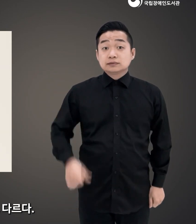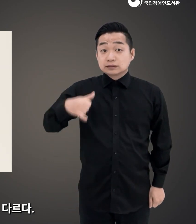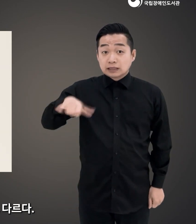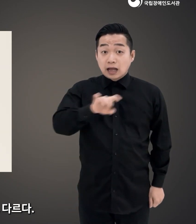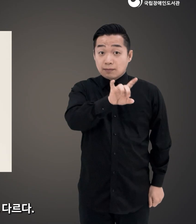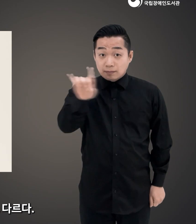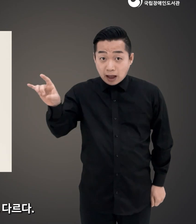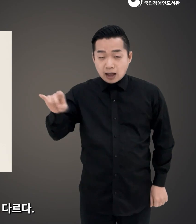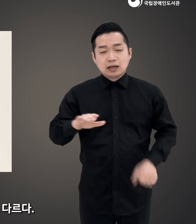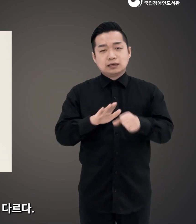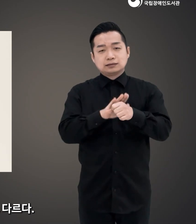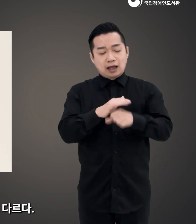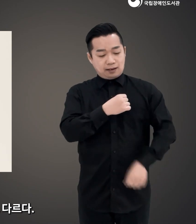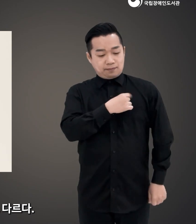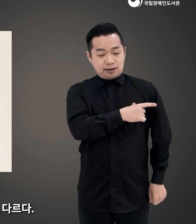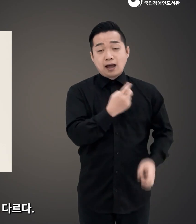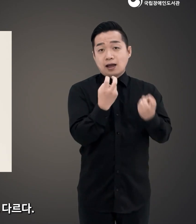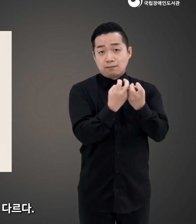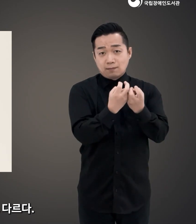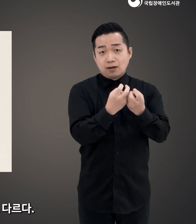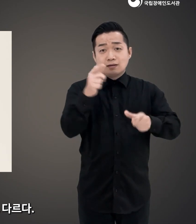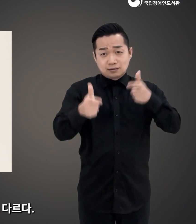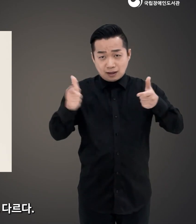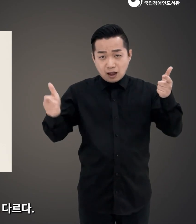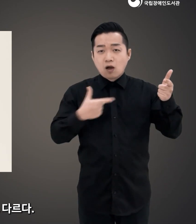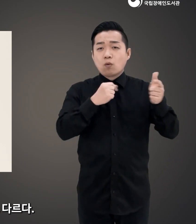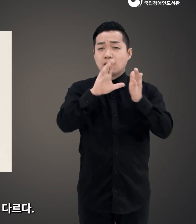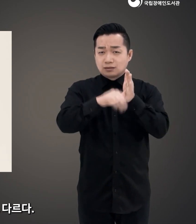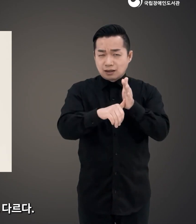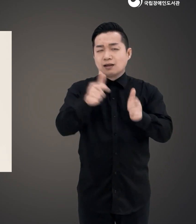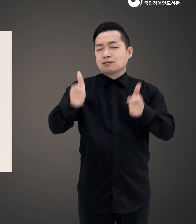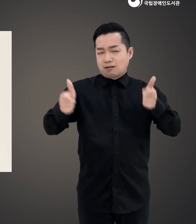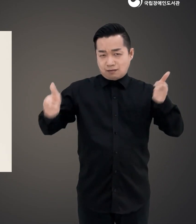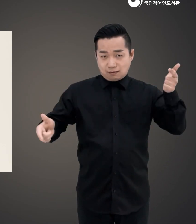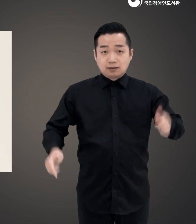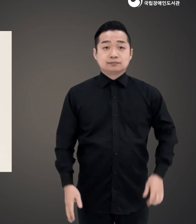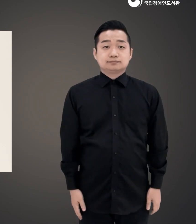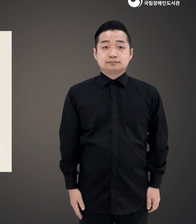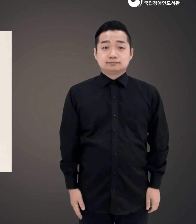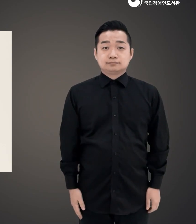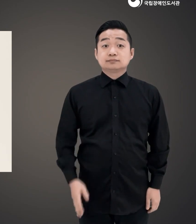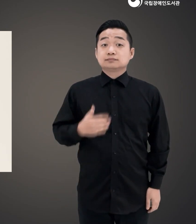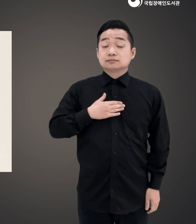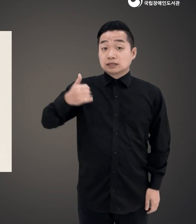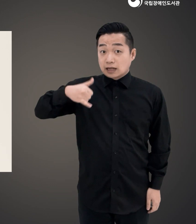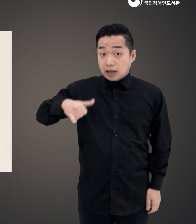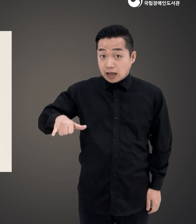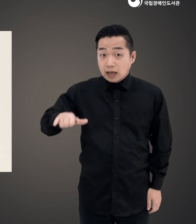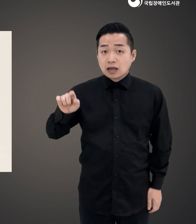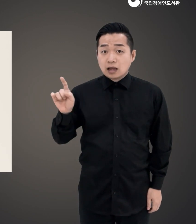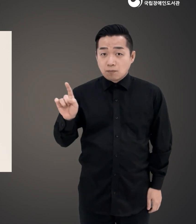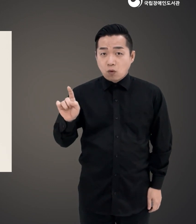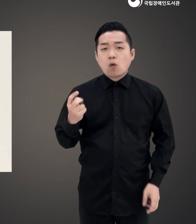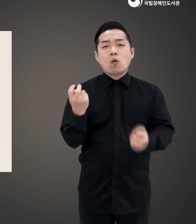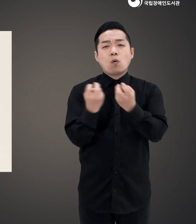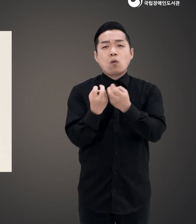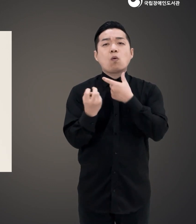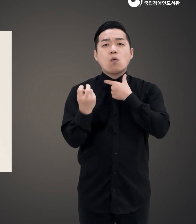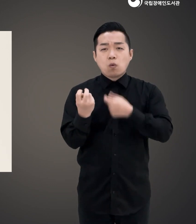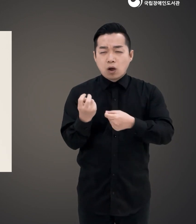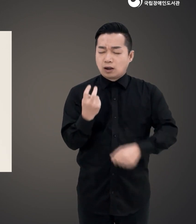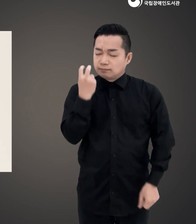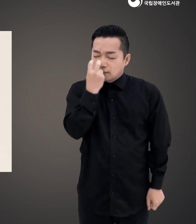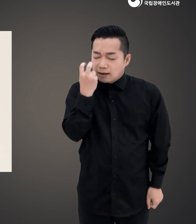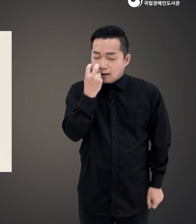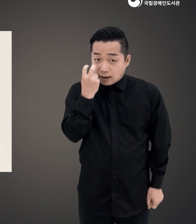아이마다 애정을 채우는 방식이 다르고 원하는 때도 다르다. 나는 아이가 무엇을 어떻게